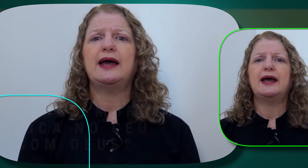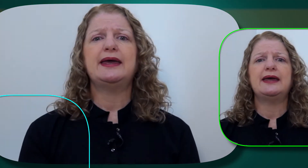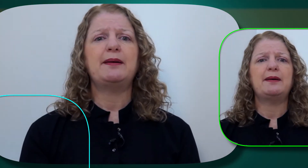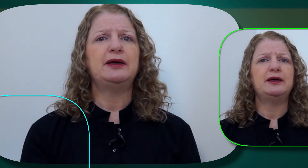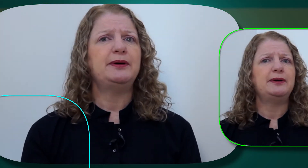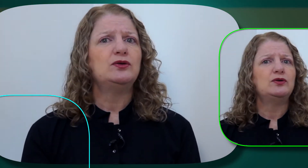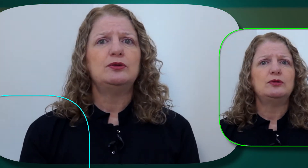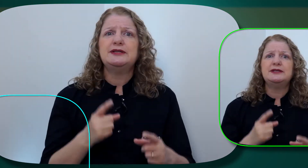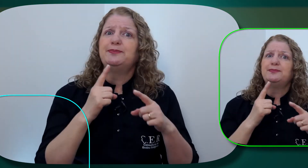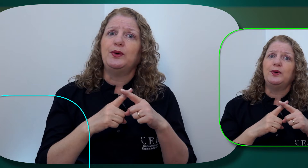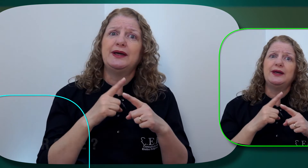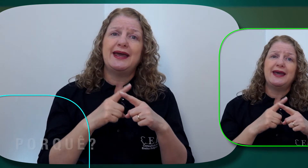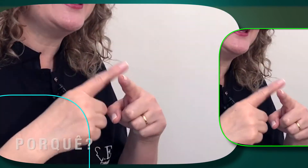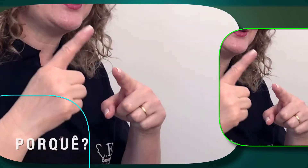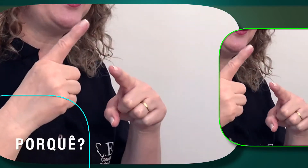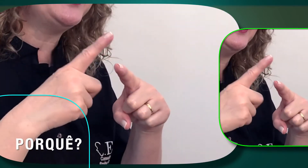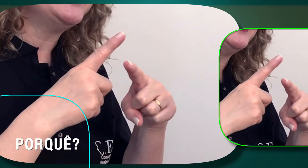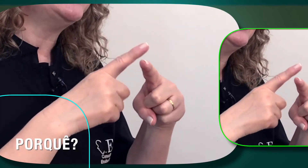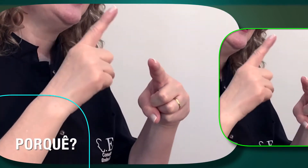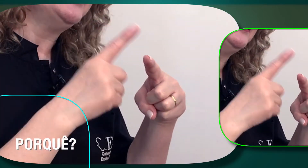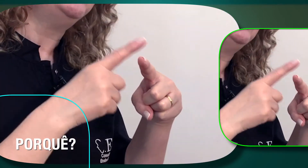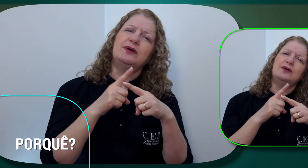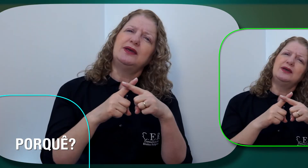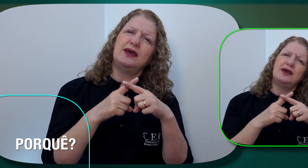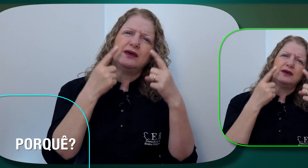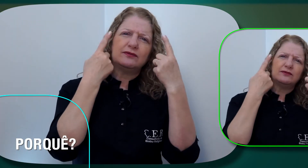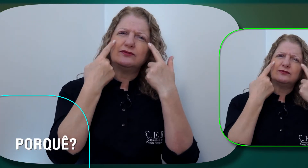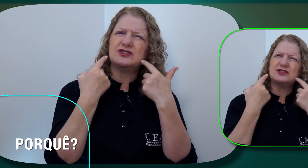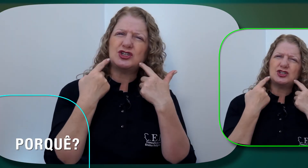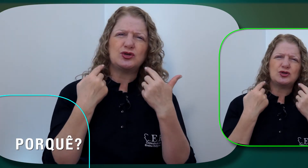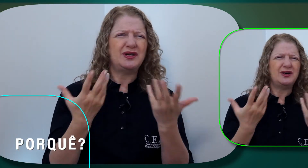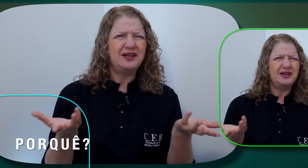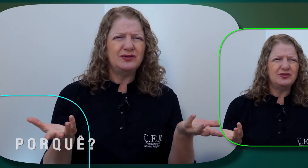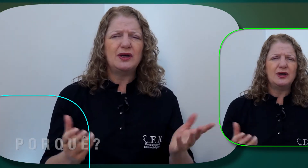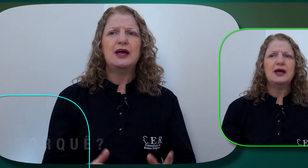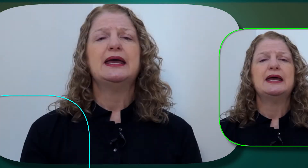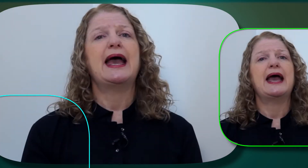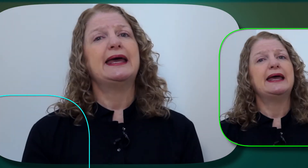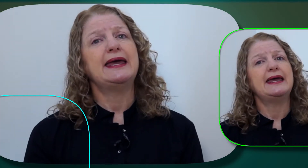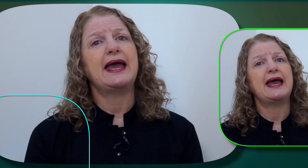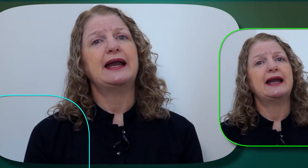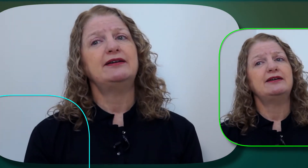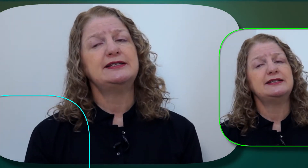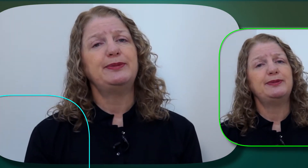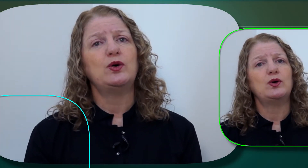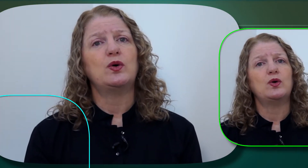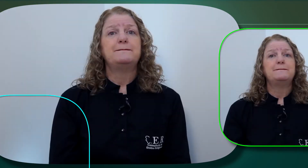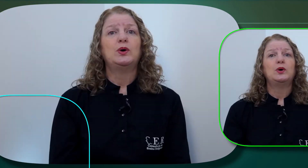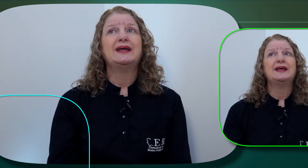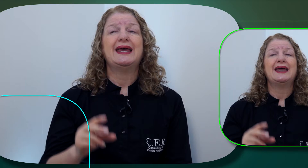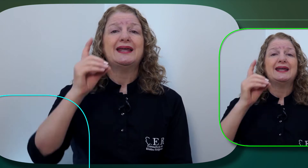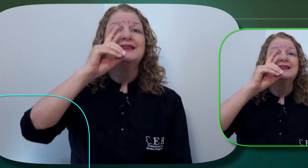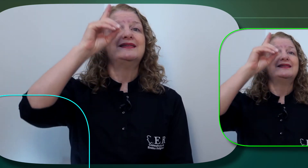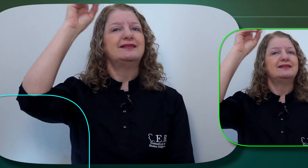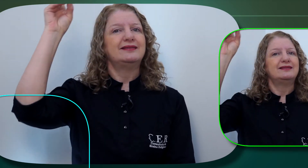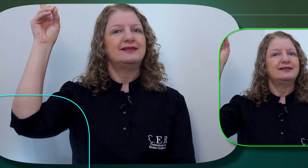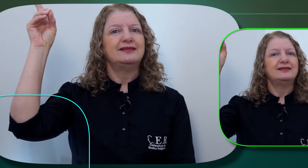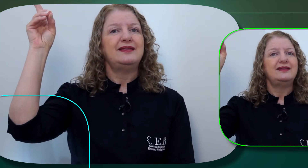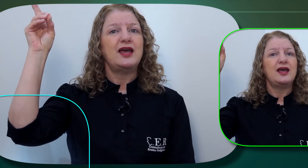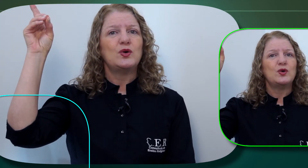aí a mãe perguntou, mas por quê? Isso é por quê, né? Por quê? Você chorando? E aí ela explicou, porque